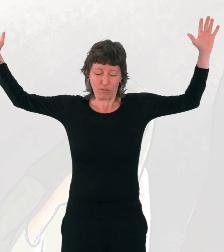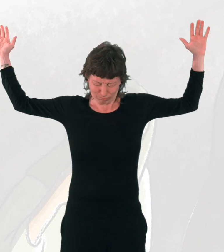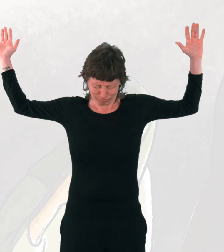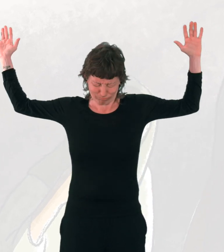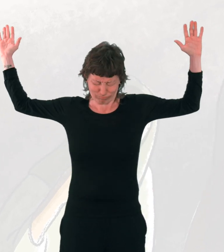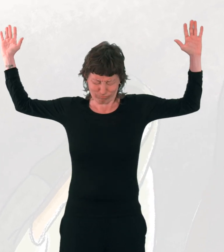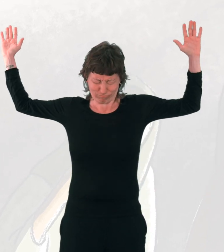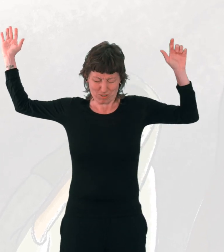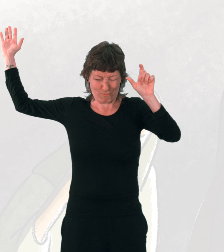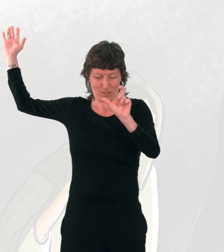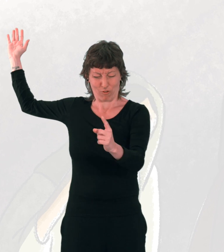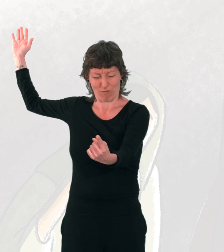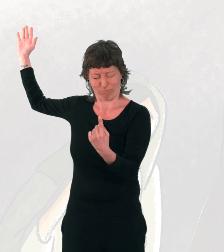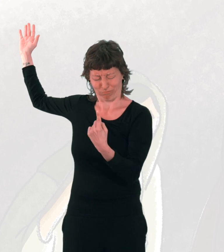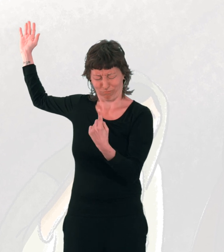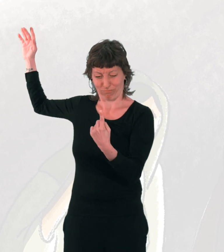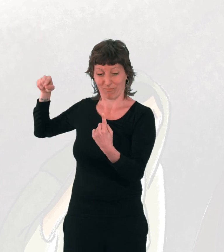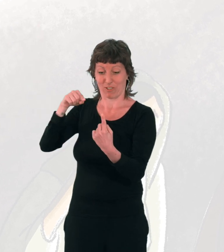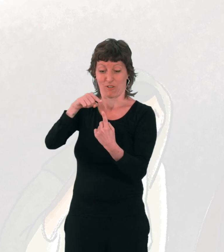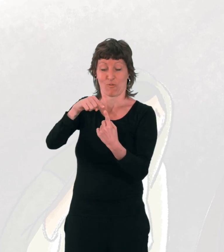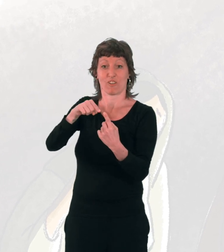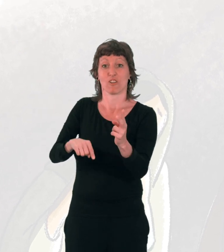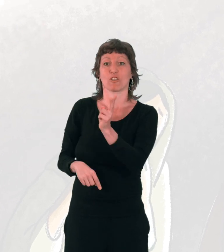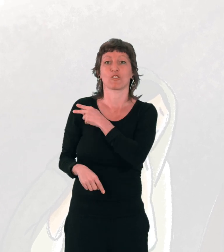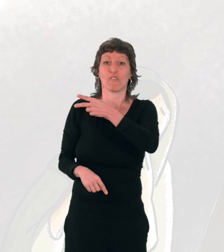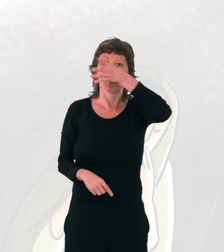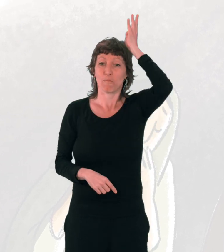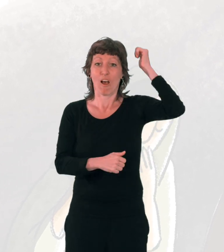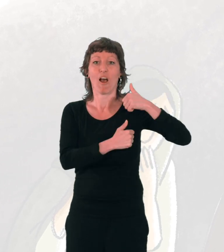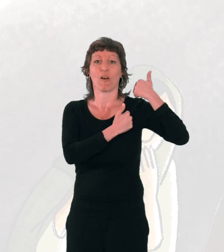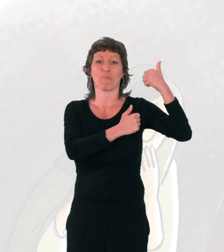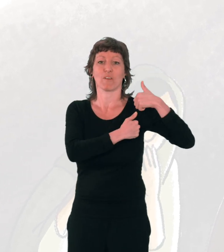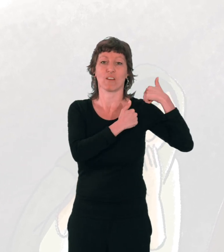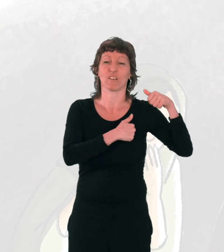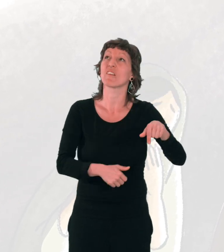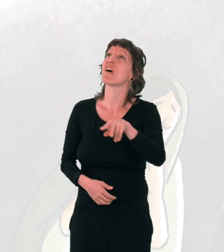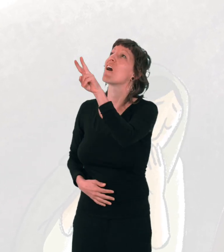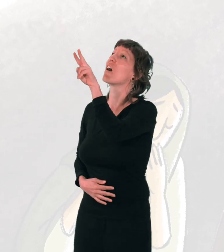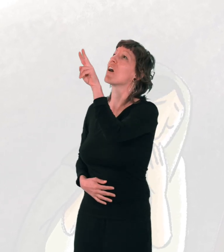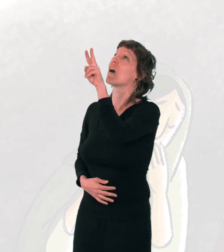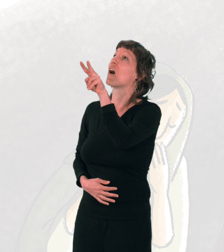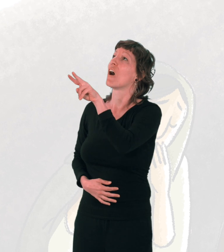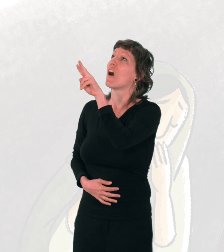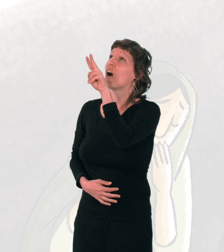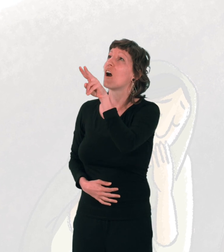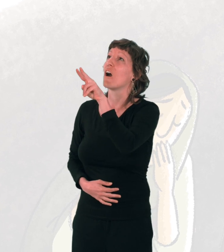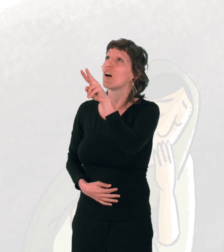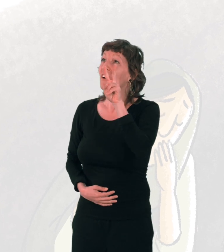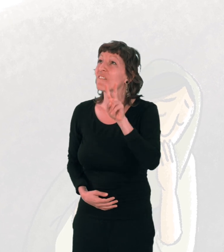L'officier romain qui est en face de Jésus voit comment il est mort, et il dit «